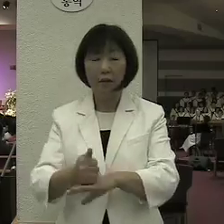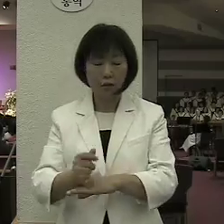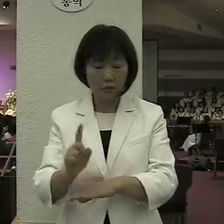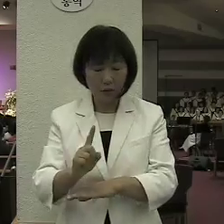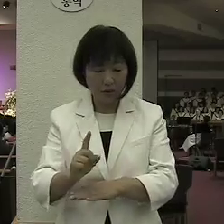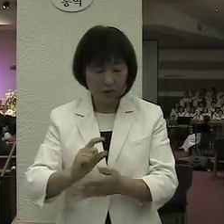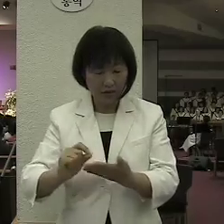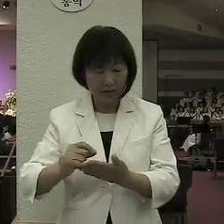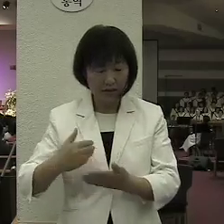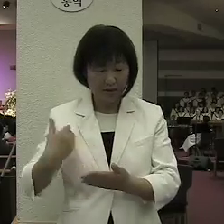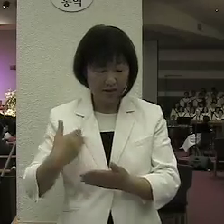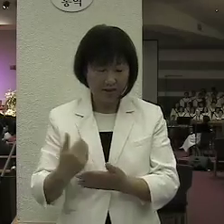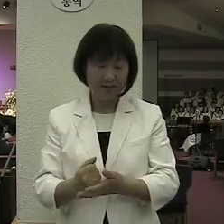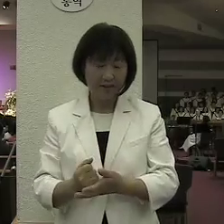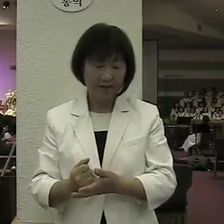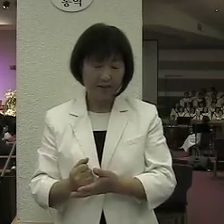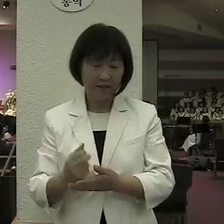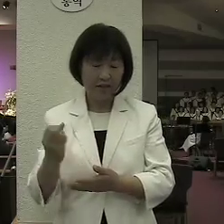이름으로 축원합니다.